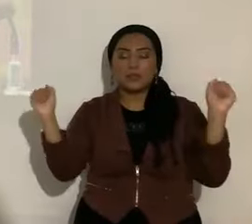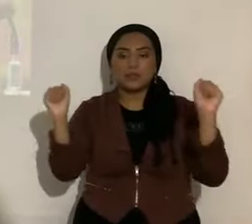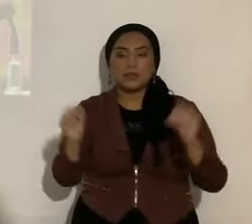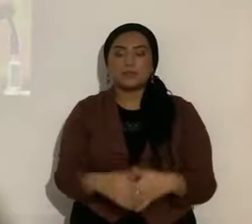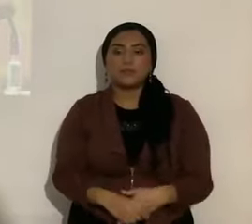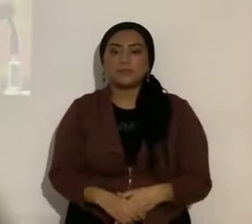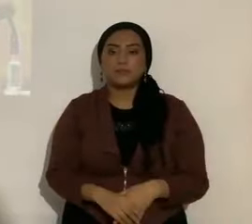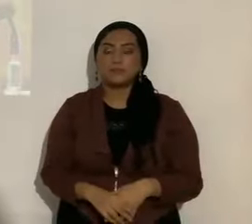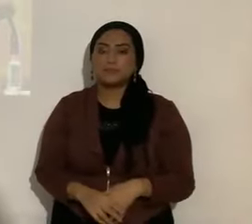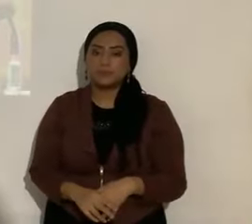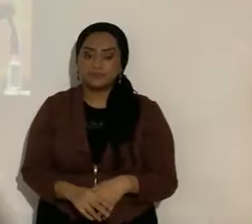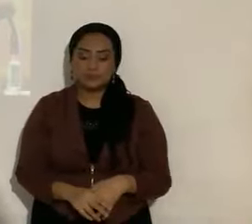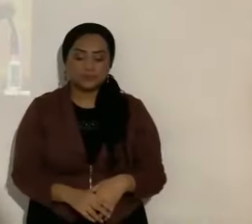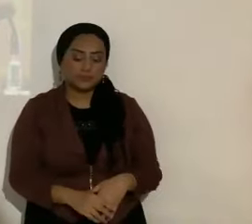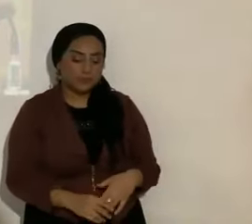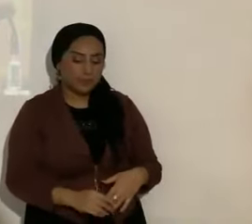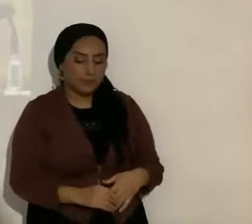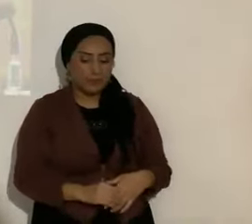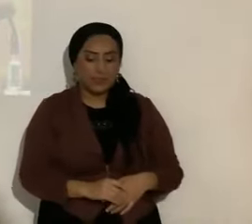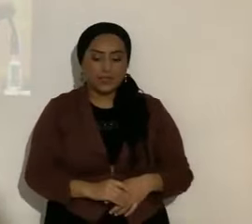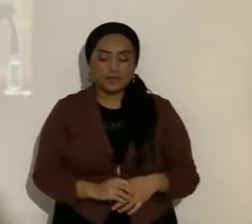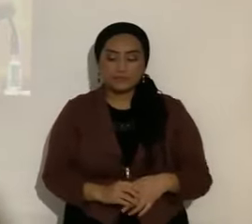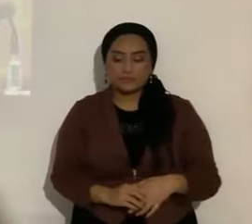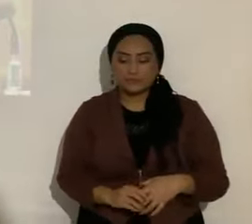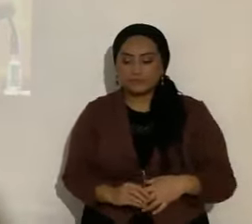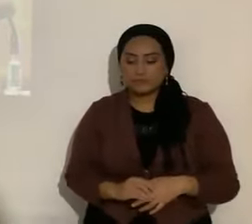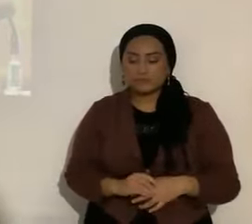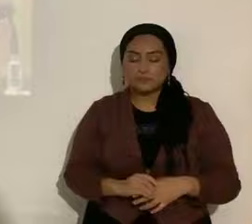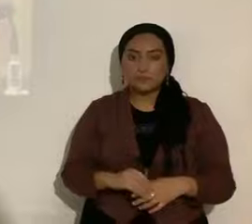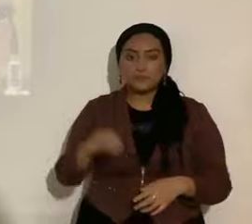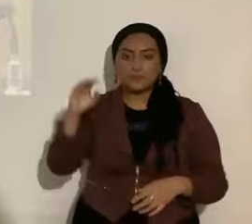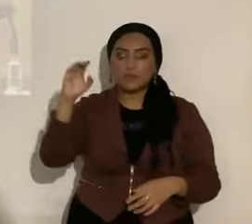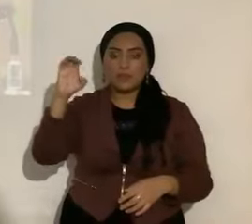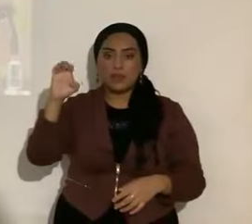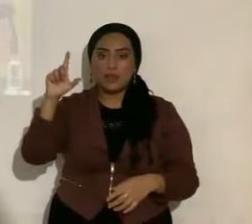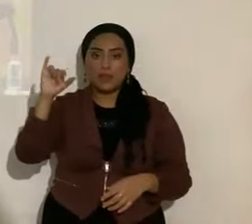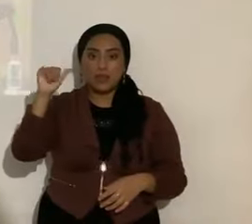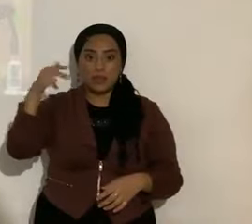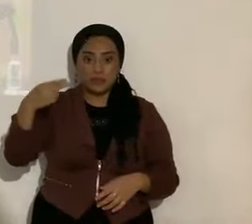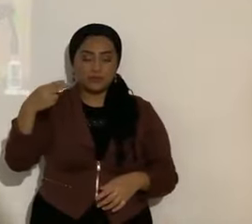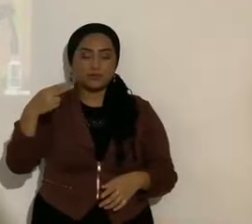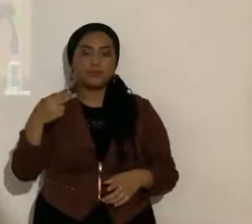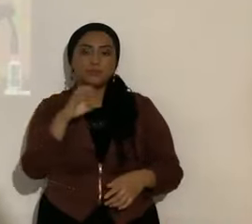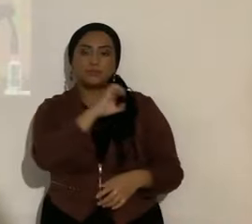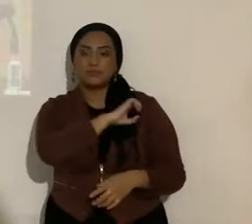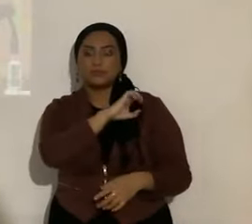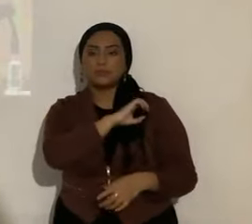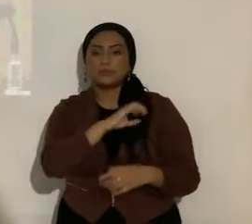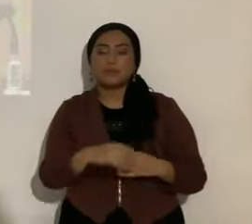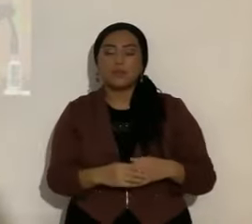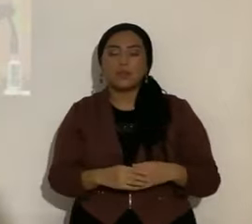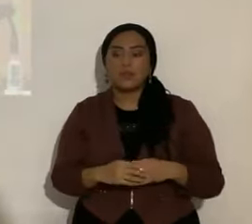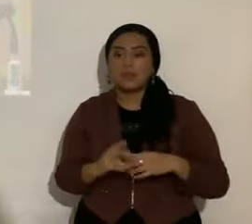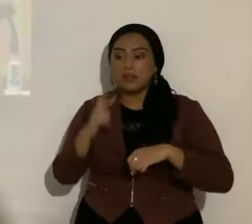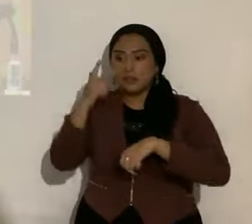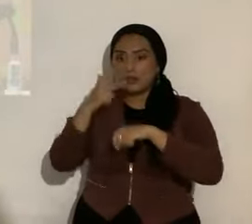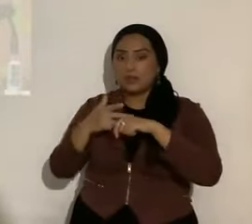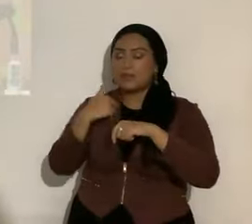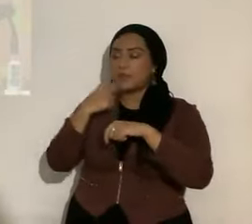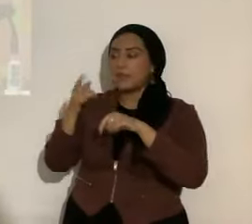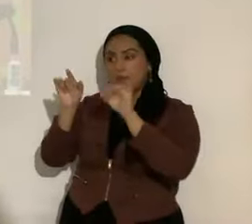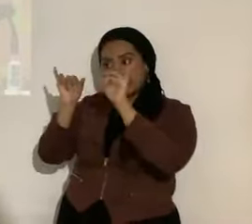mi salvación. Eso quiere decir Elisha. Bueno, Elías lo que estaba haciendo aquí, 3 veces